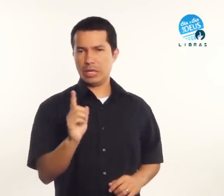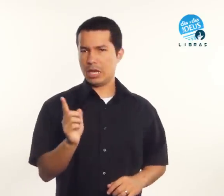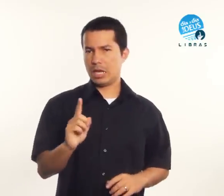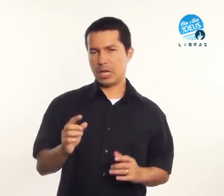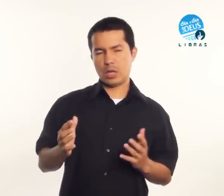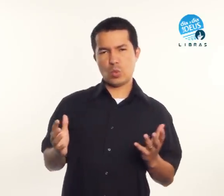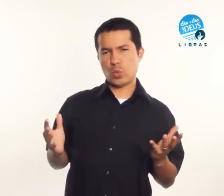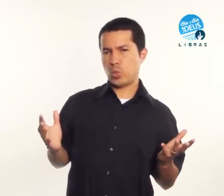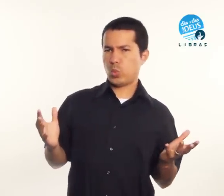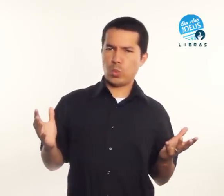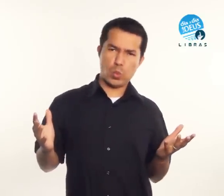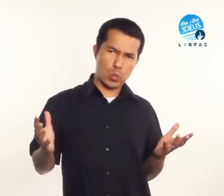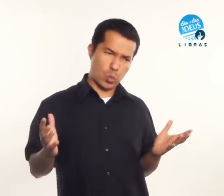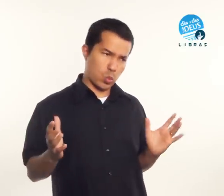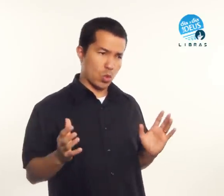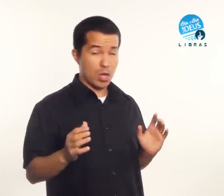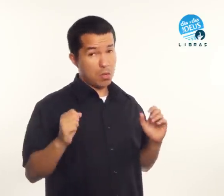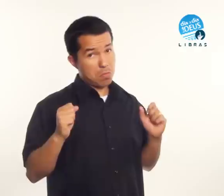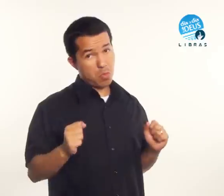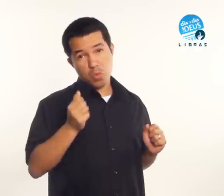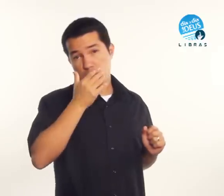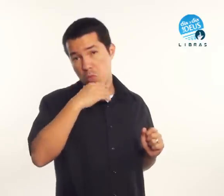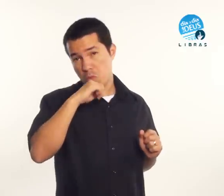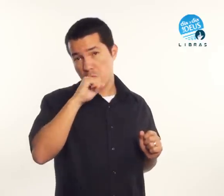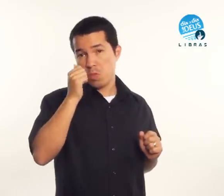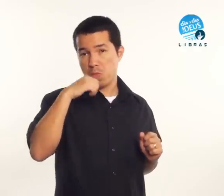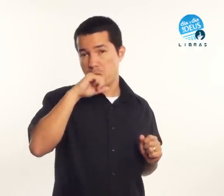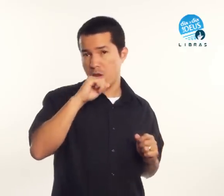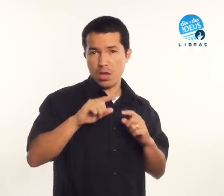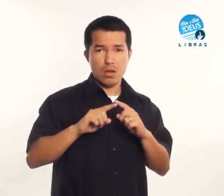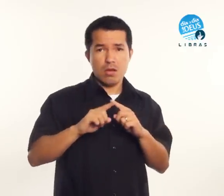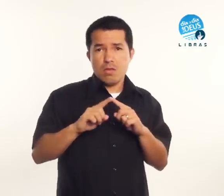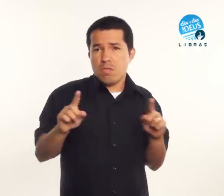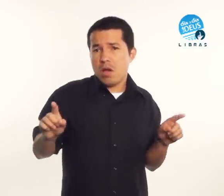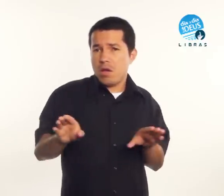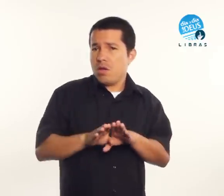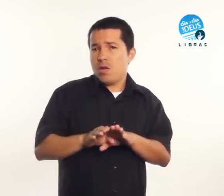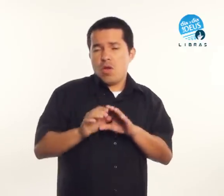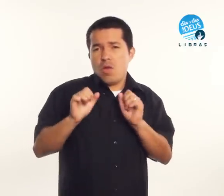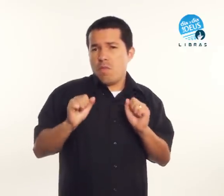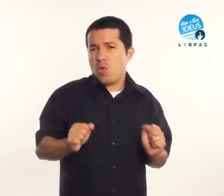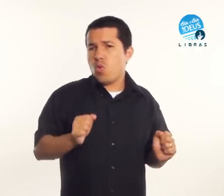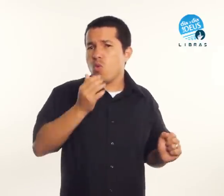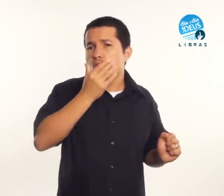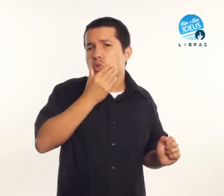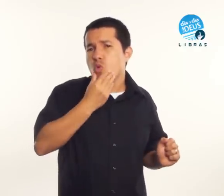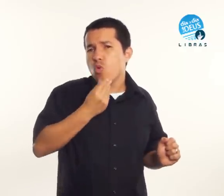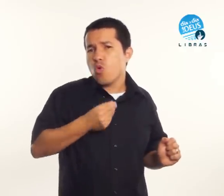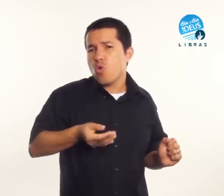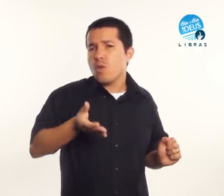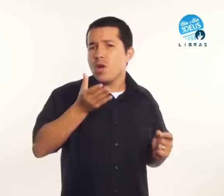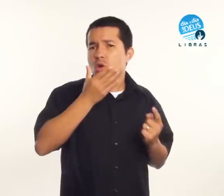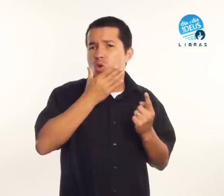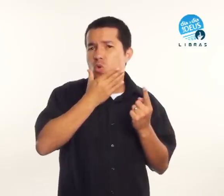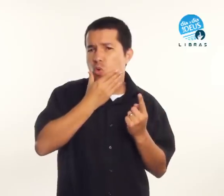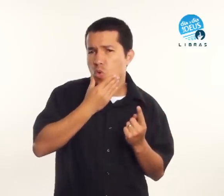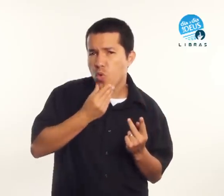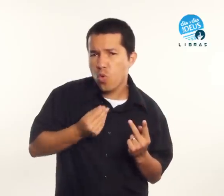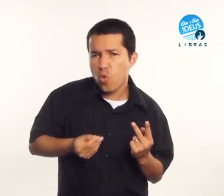ela até pode ser isso. Mas ela pode ser, por exemplo, alguém que viva numa casa, outro